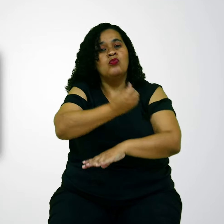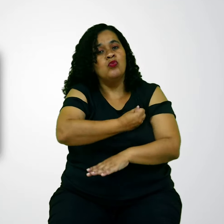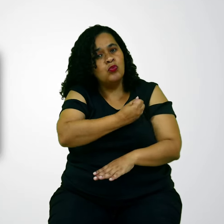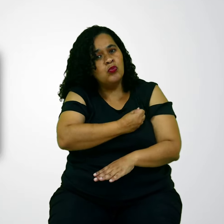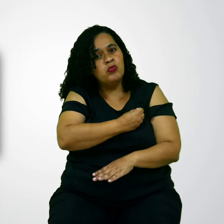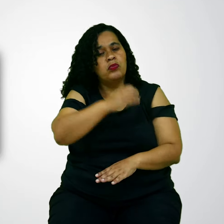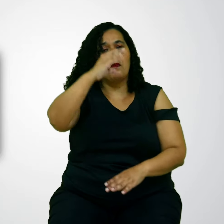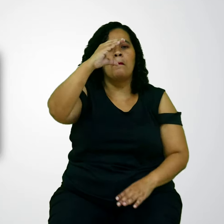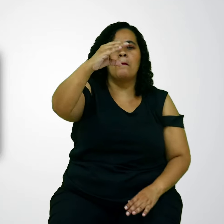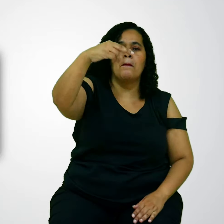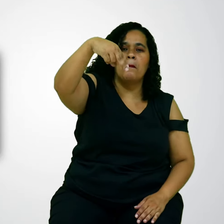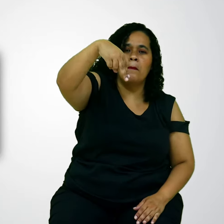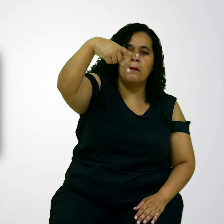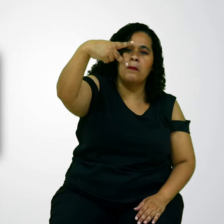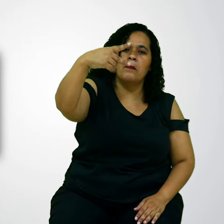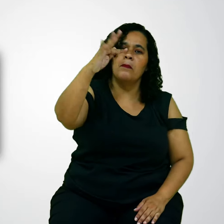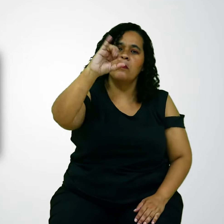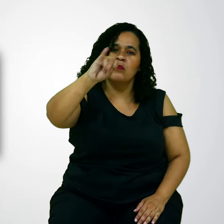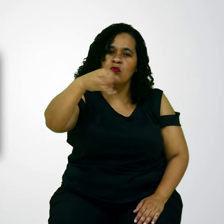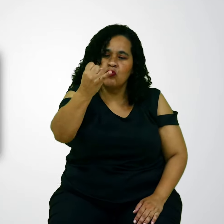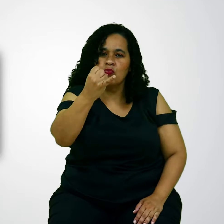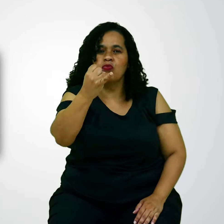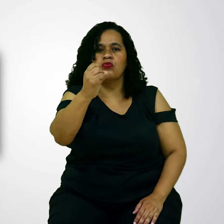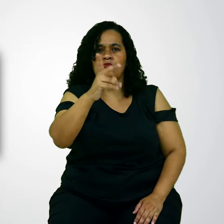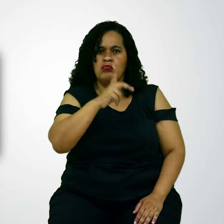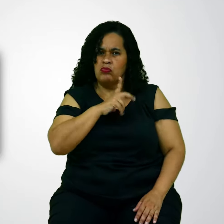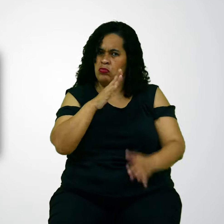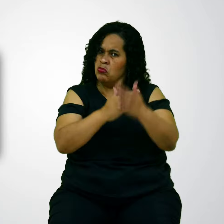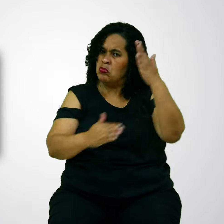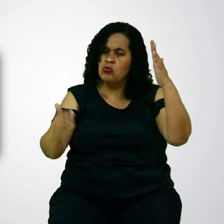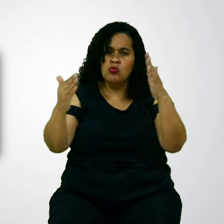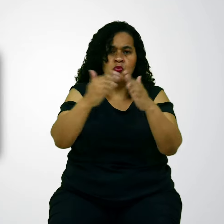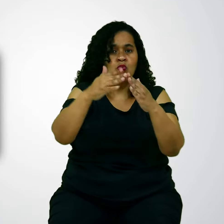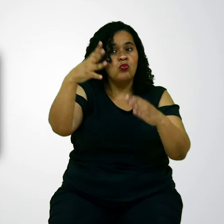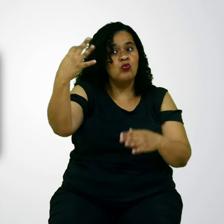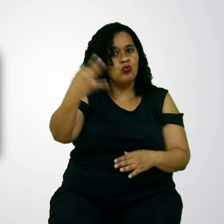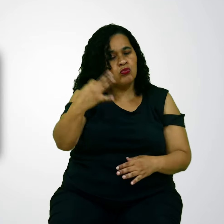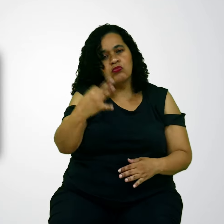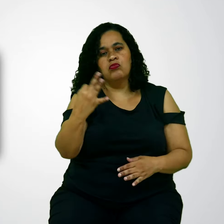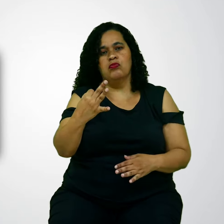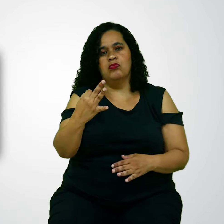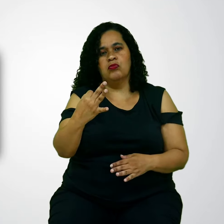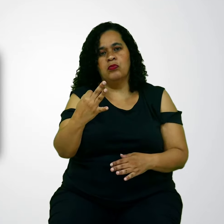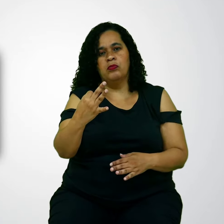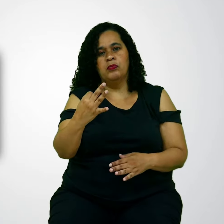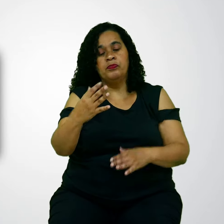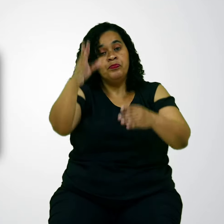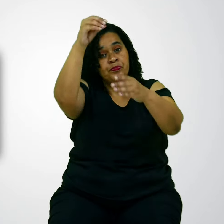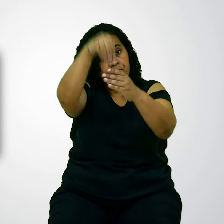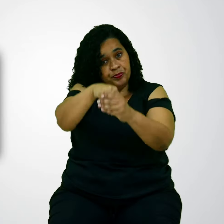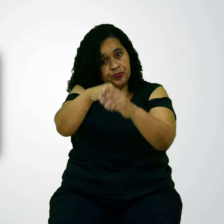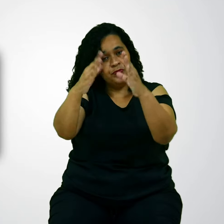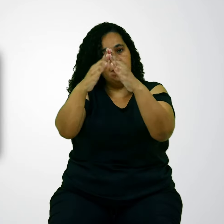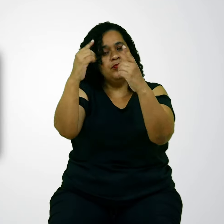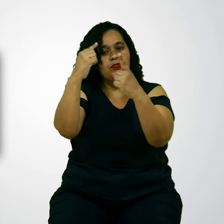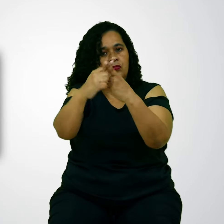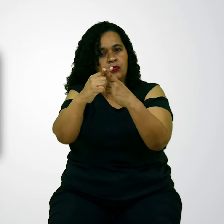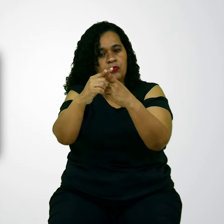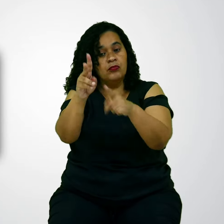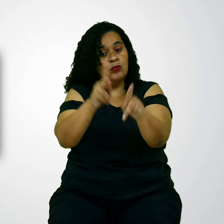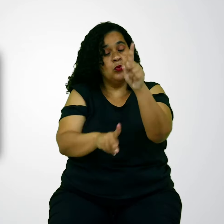tem localização, essa igreja. Mas existe o povo de Deus, que é a igreja orgânica, que está aqui